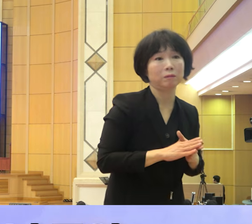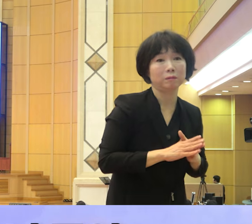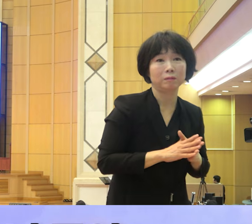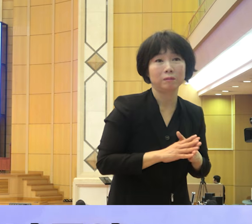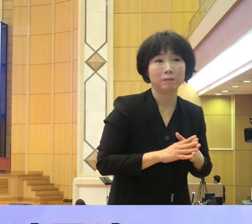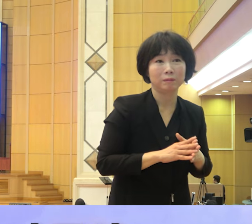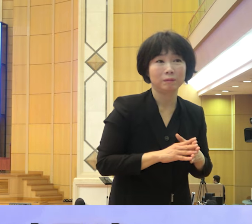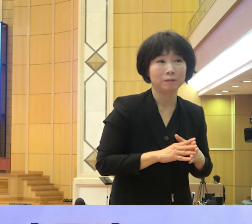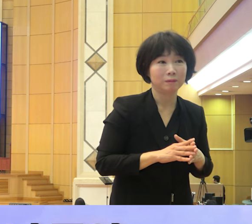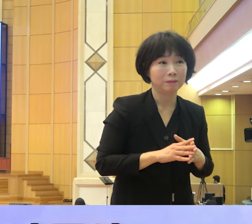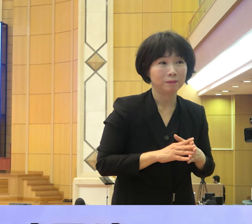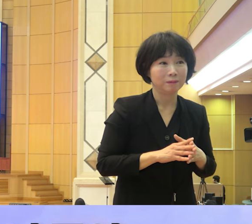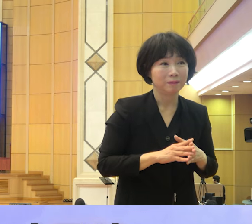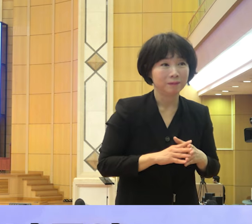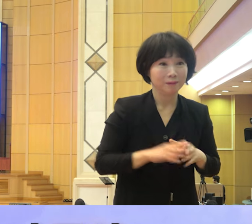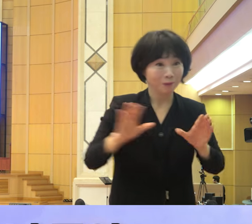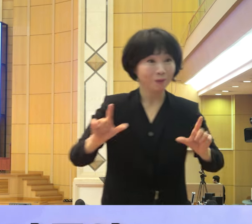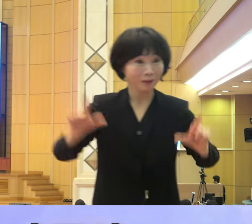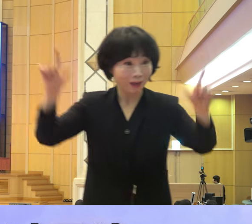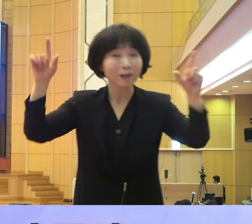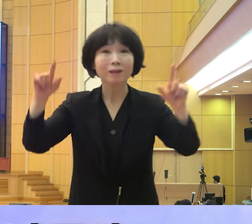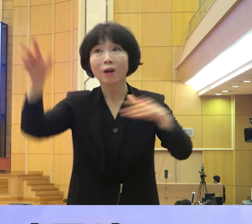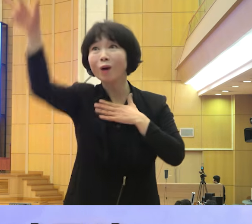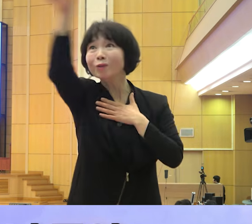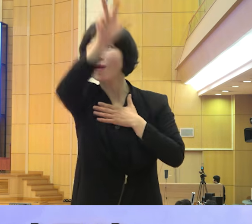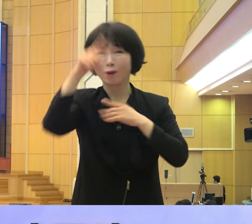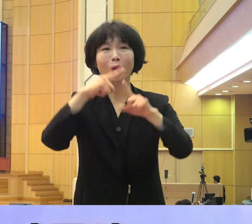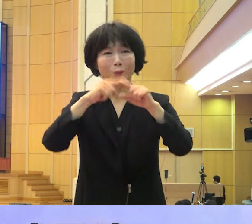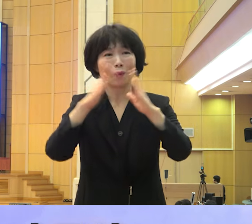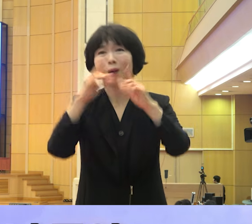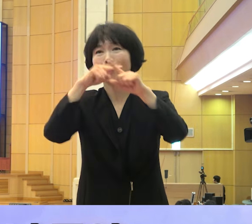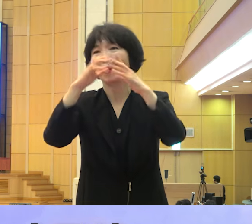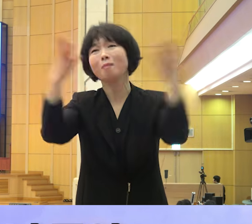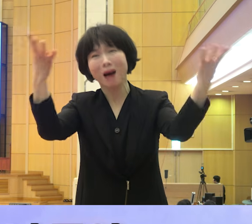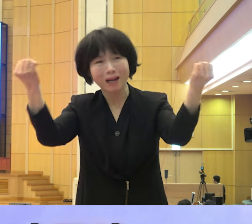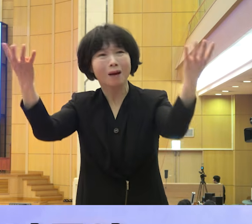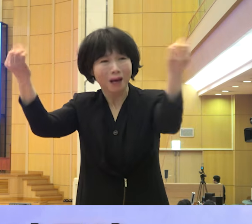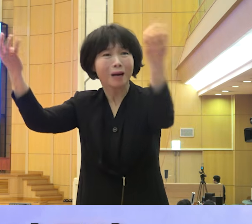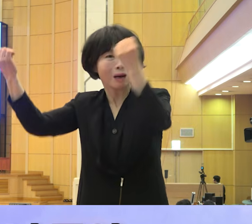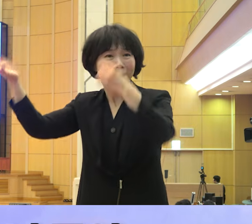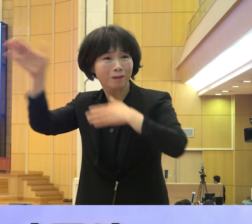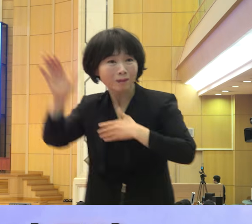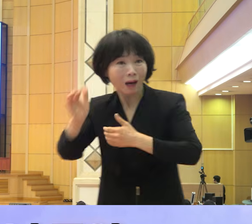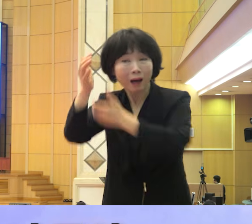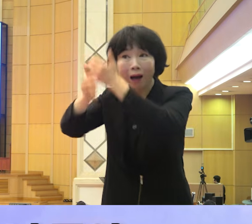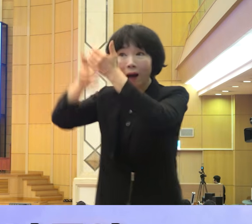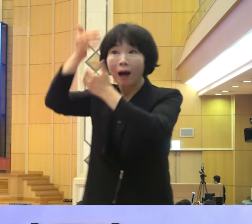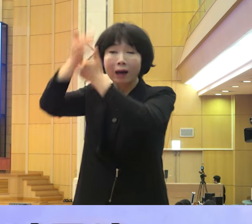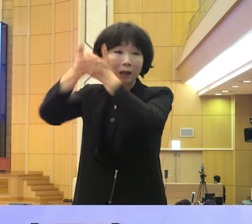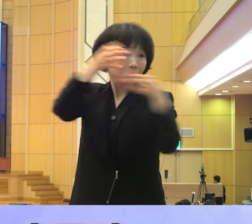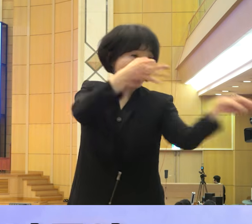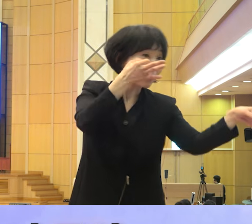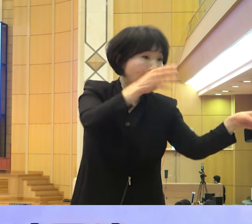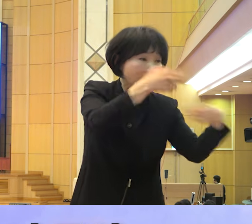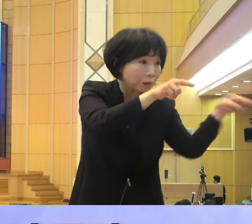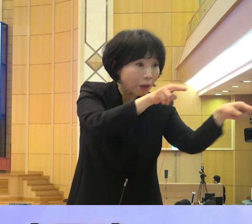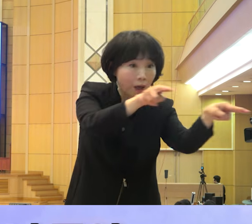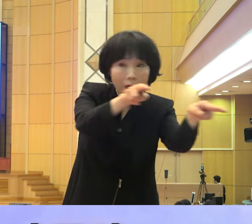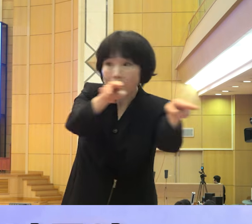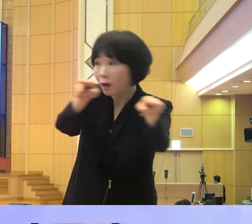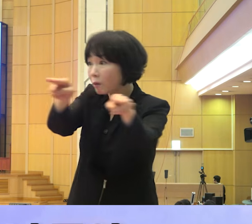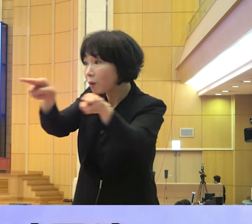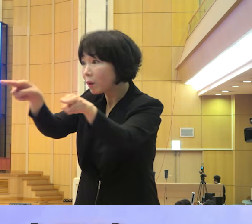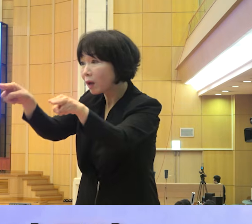우리가 교회마다 예배를 드립니다만 그 예배가 하나님 보시기에 거룩한